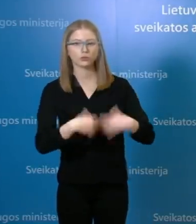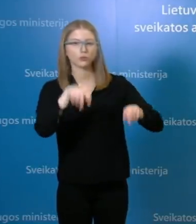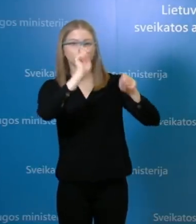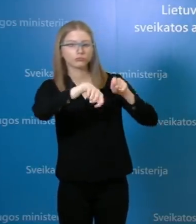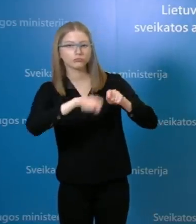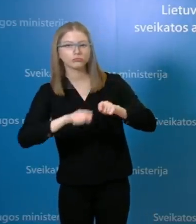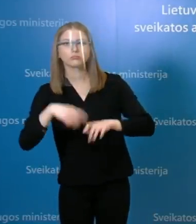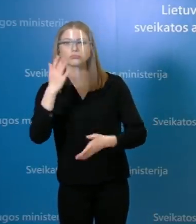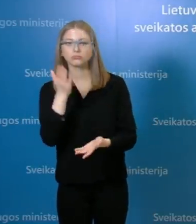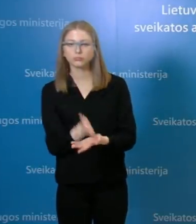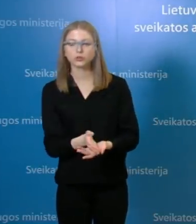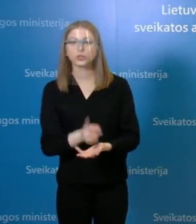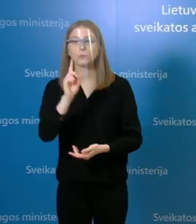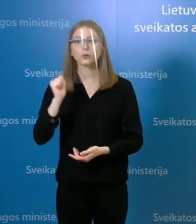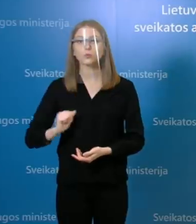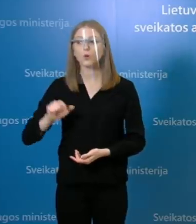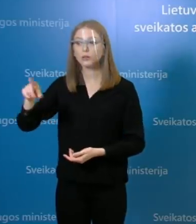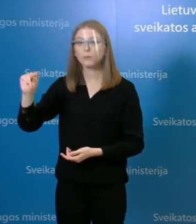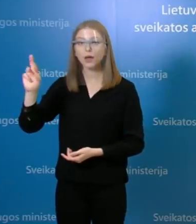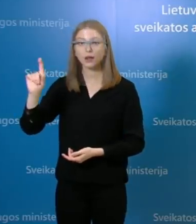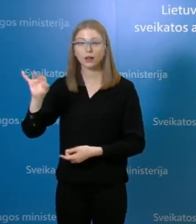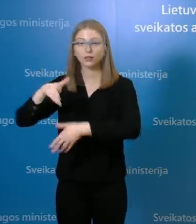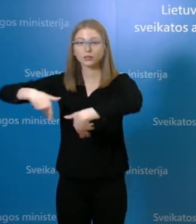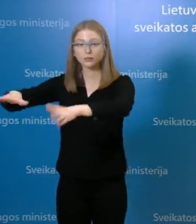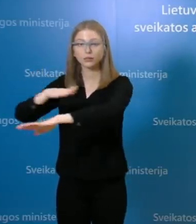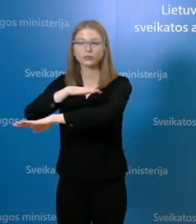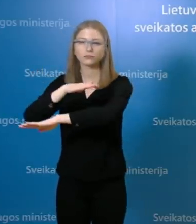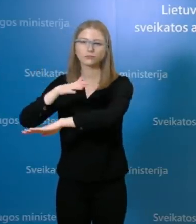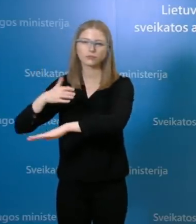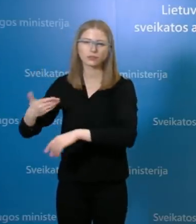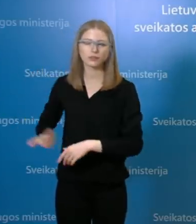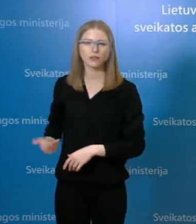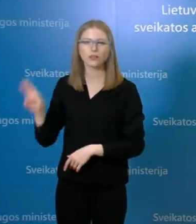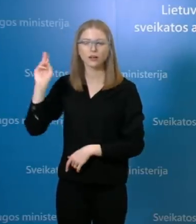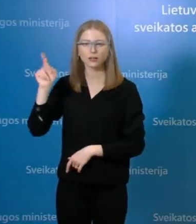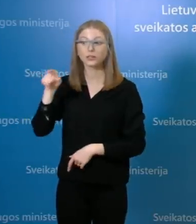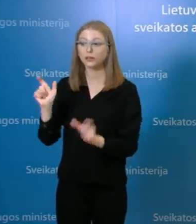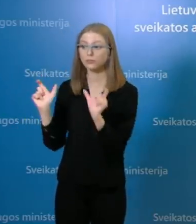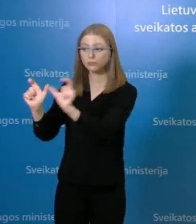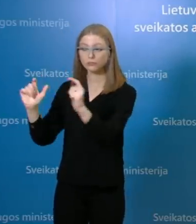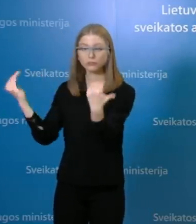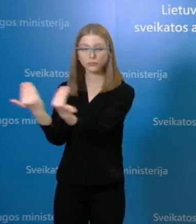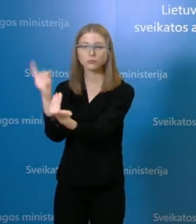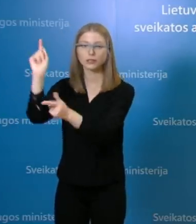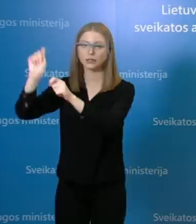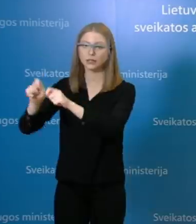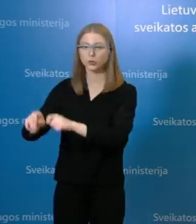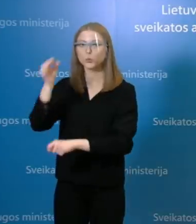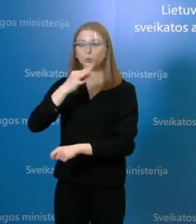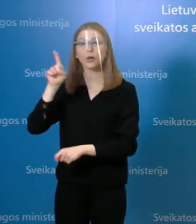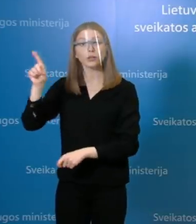ištirtas, tai kol kas rezultatų neturimai. Aišku, noriu nuraminti, asmo yra izoliuotas, jisai darbo neina, tai